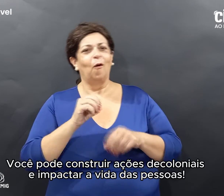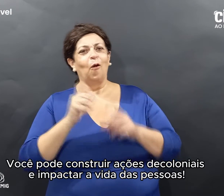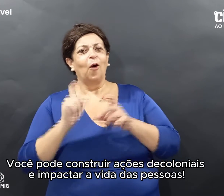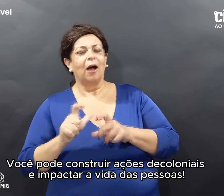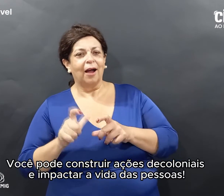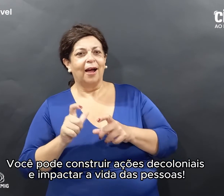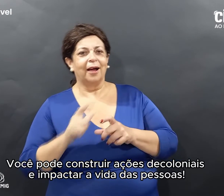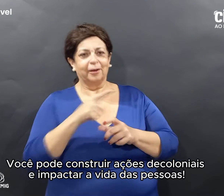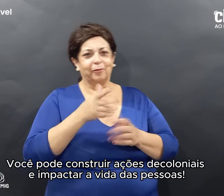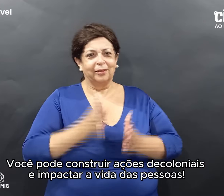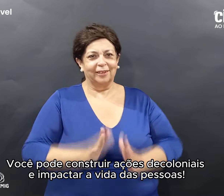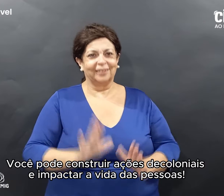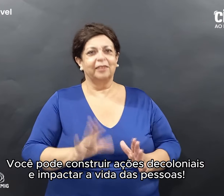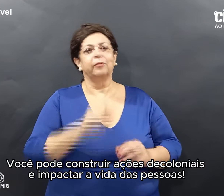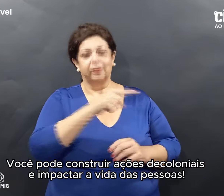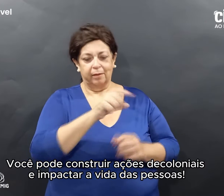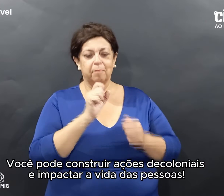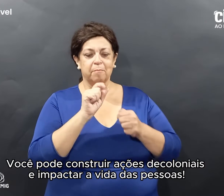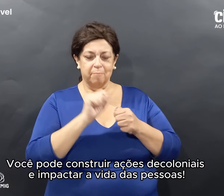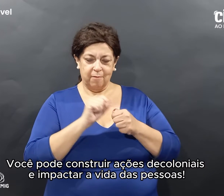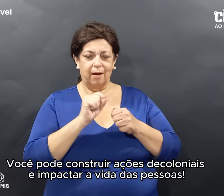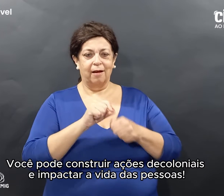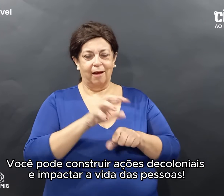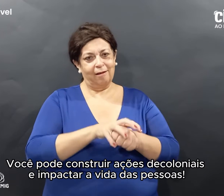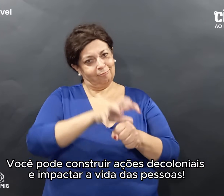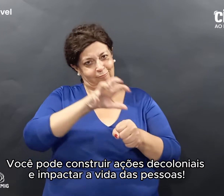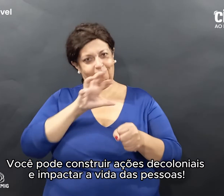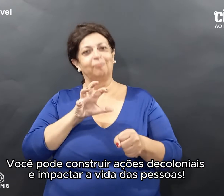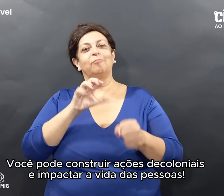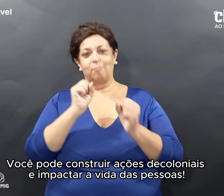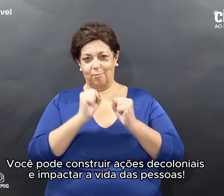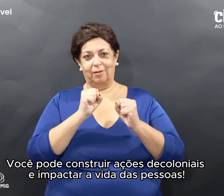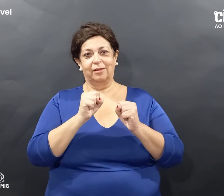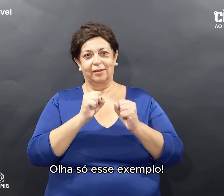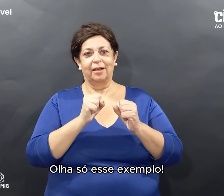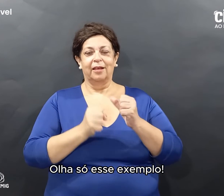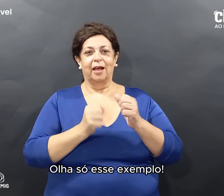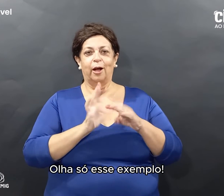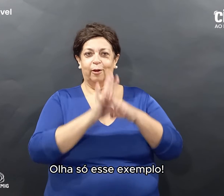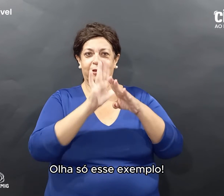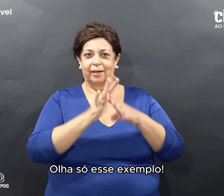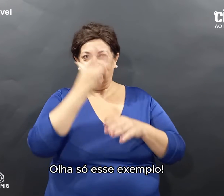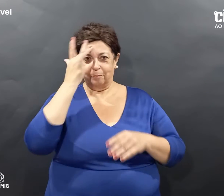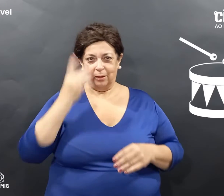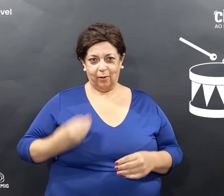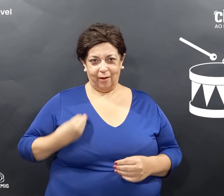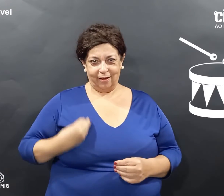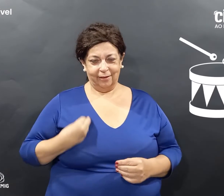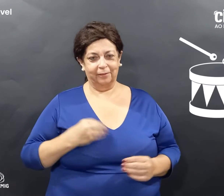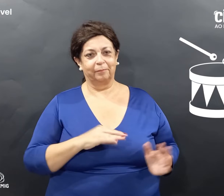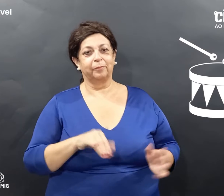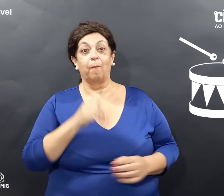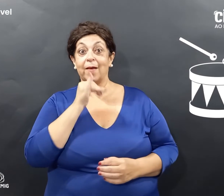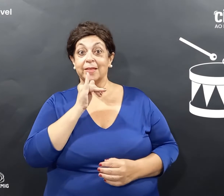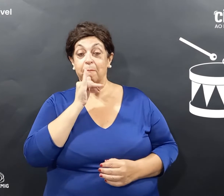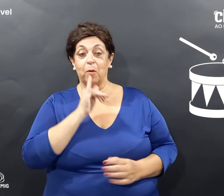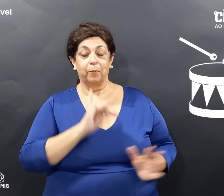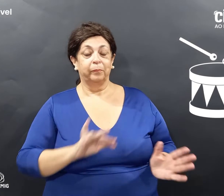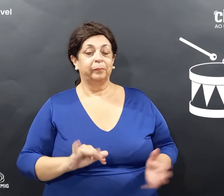Você pode construir ações decoloniais e impactar a vida das pessoas. Olha só esse exemplo.